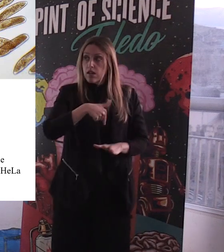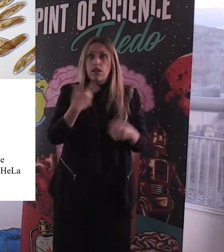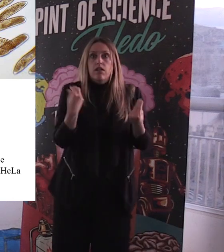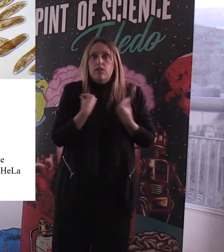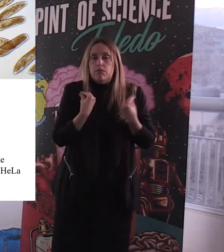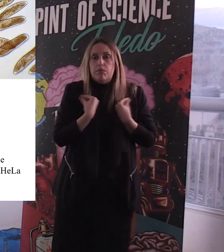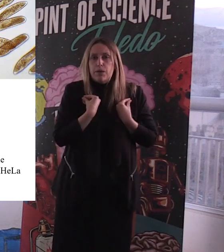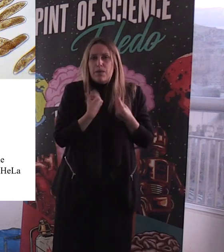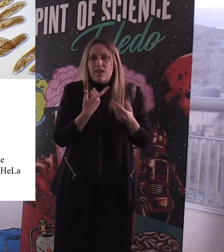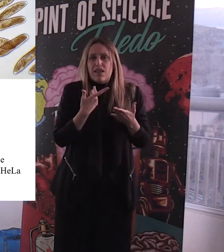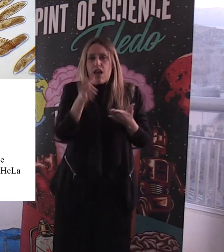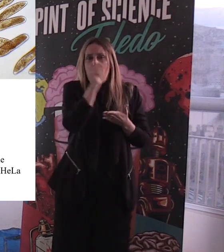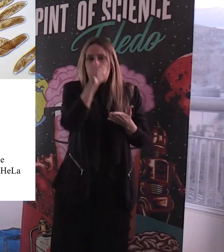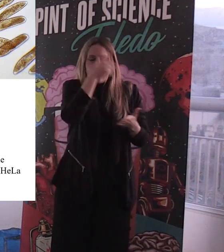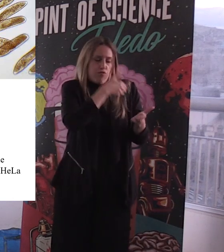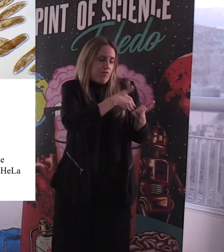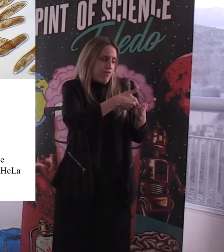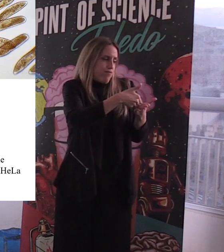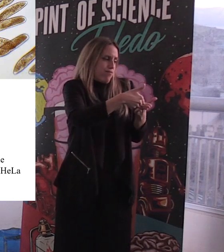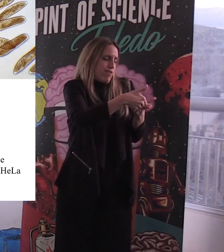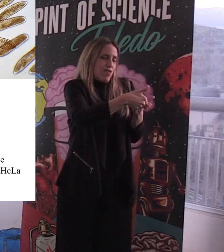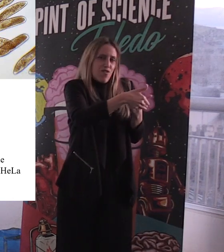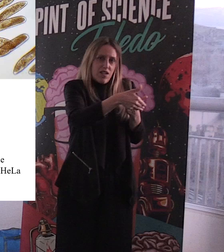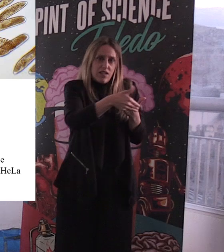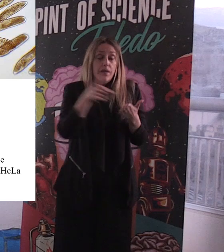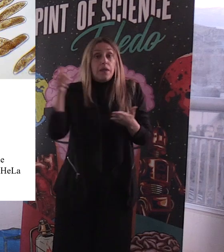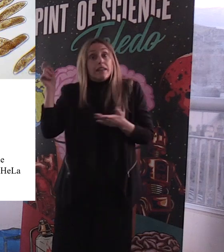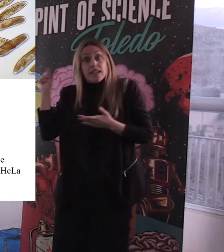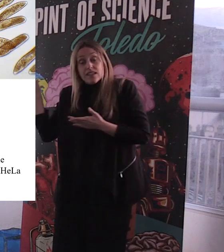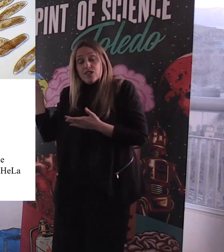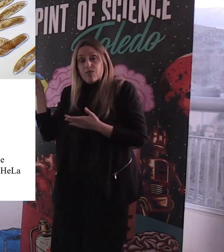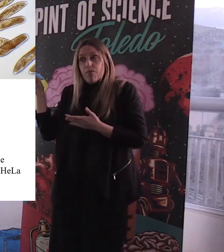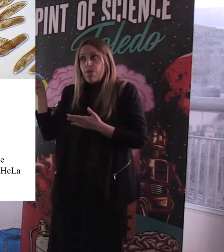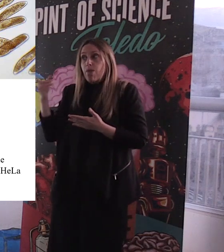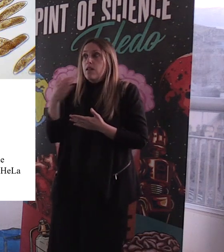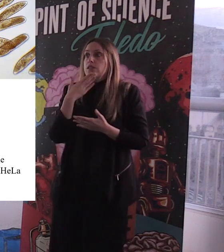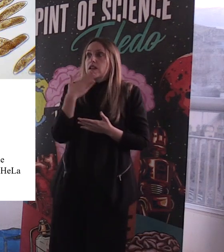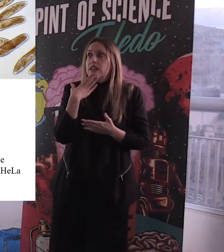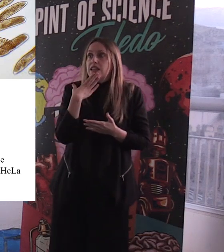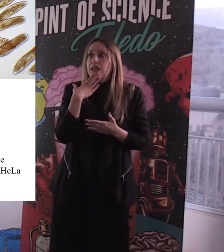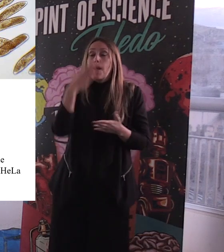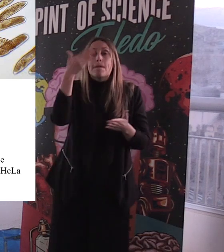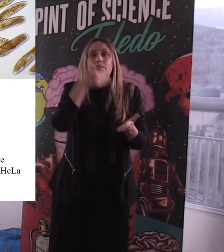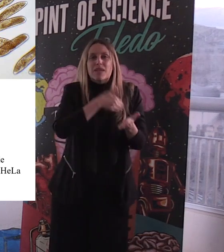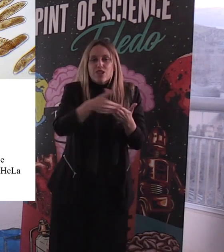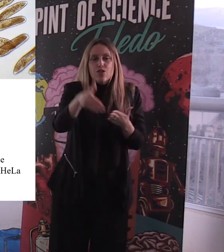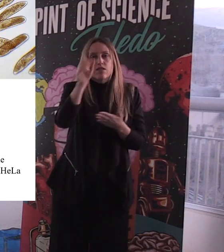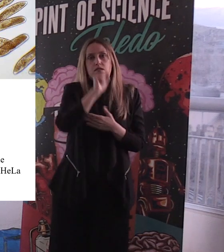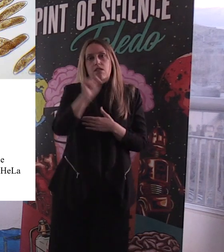vive desde millones de años. Este individuo, este paramecio, tiene una edad de millones de